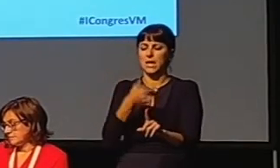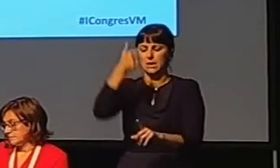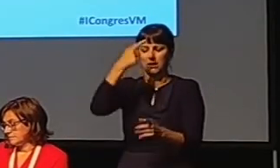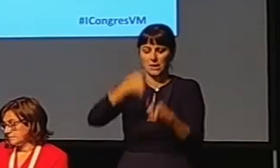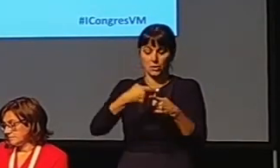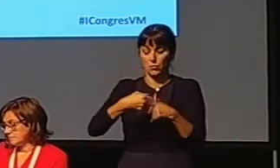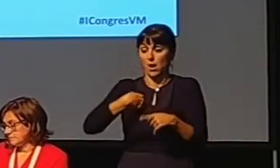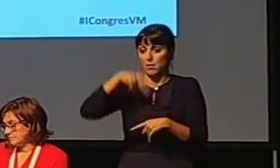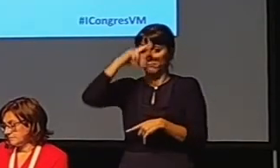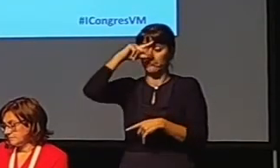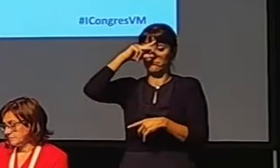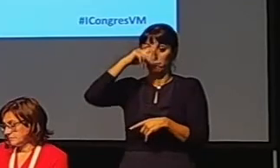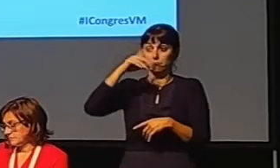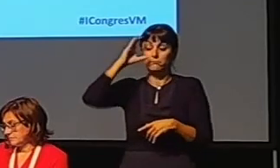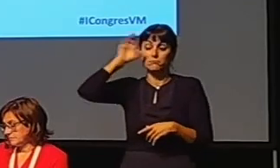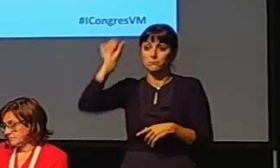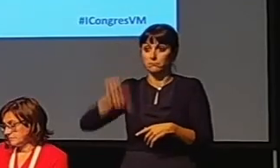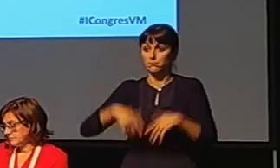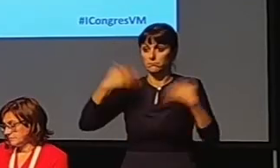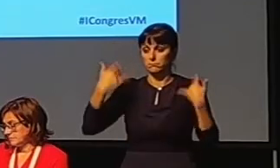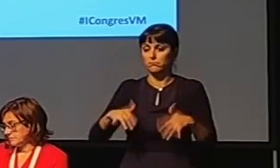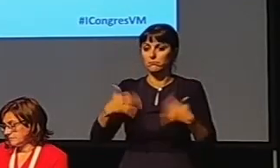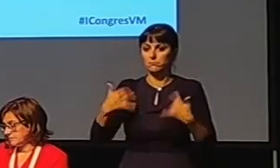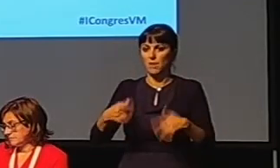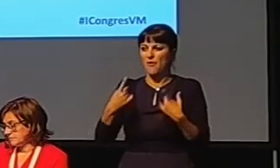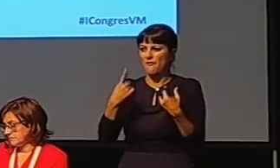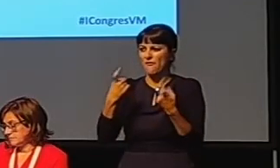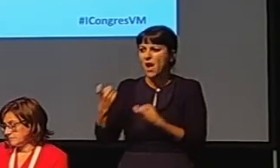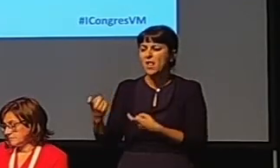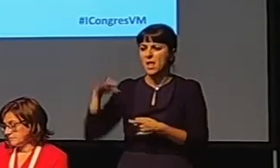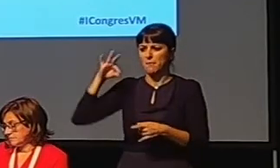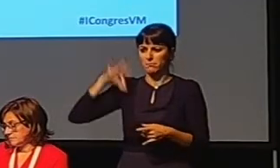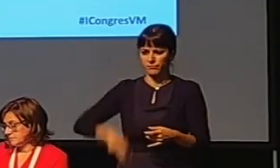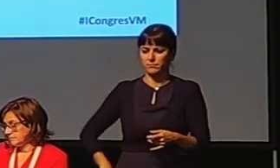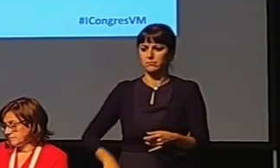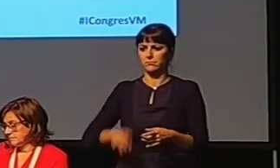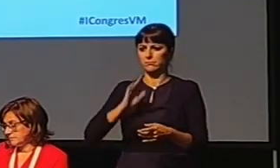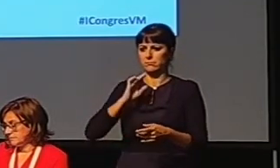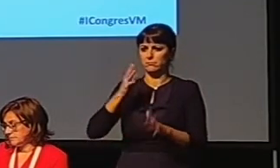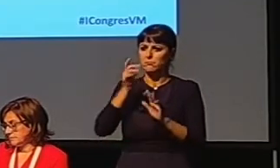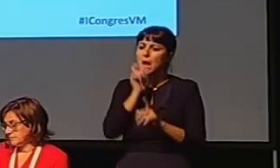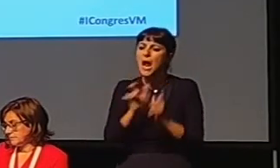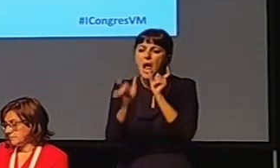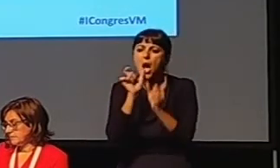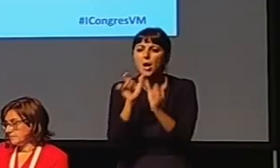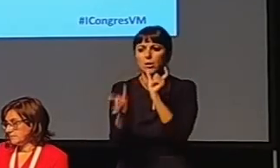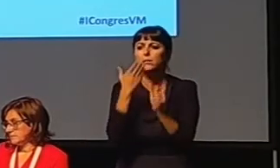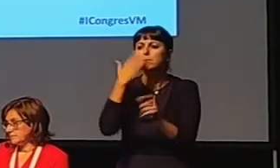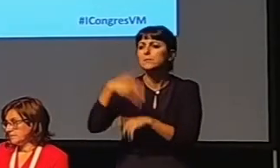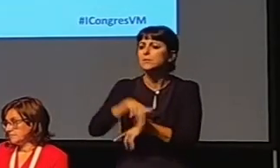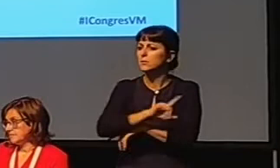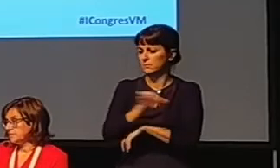em preocupo, perquè és com quina manca de bagatge tenim per poder parlar sobre les violències sexuals. Però insisteixo, no per la gent que